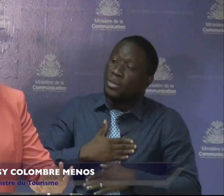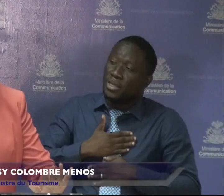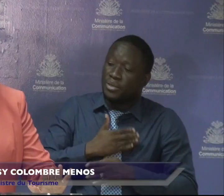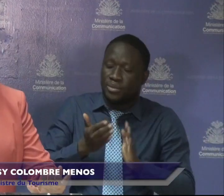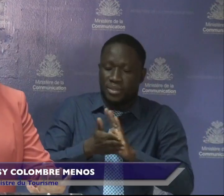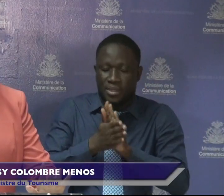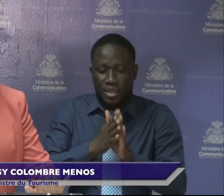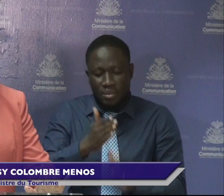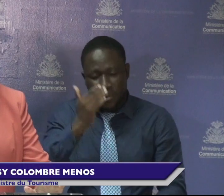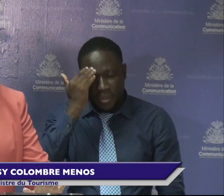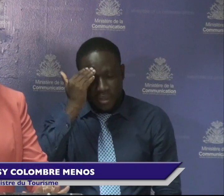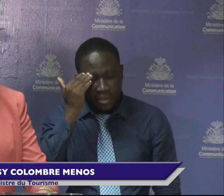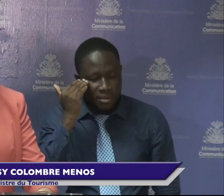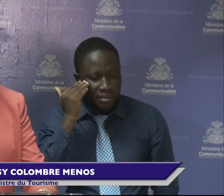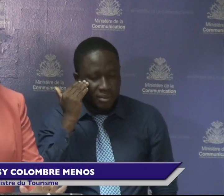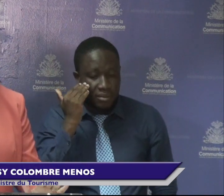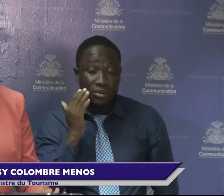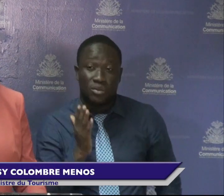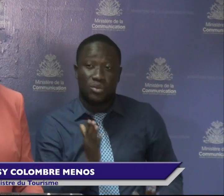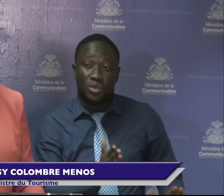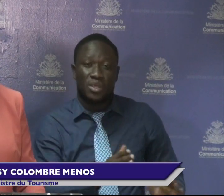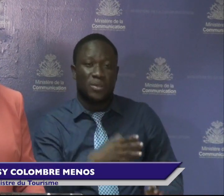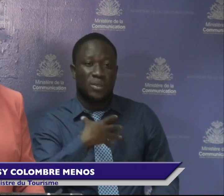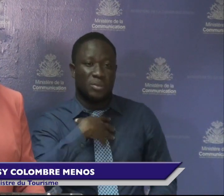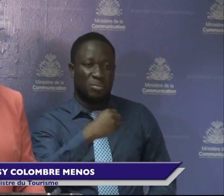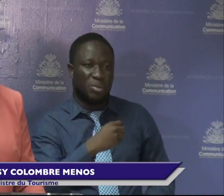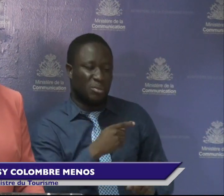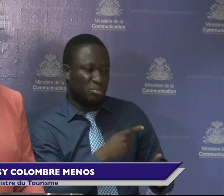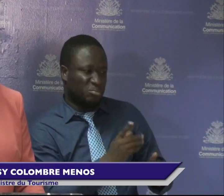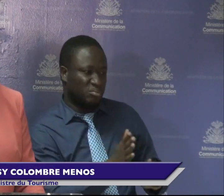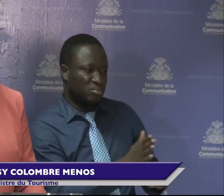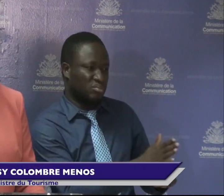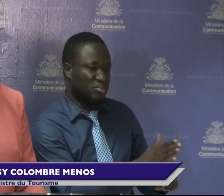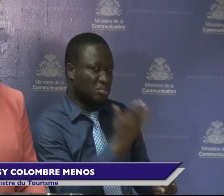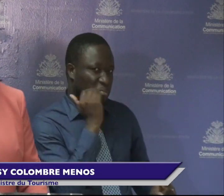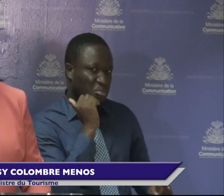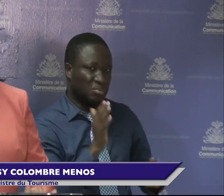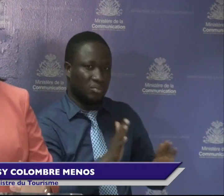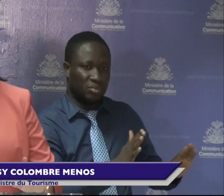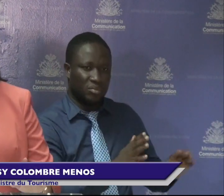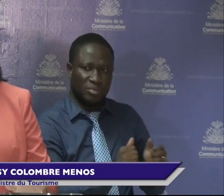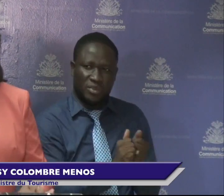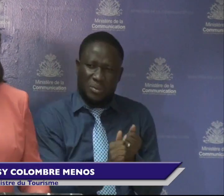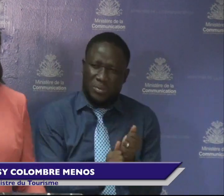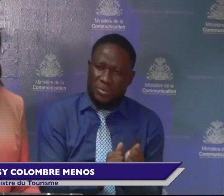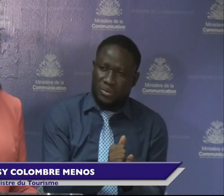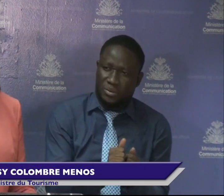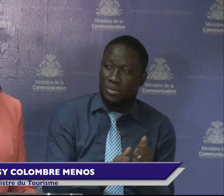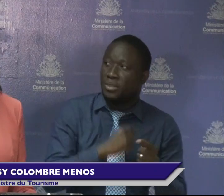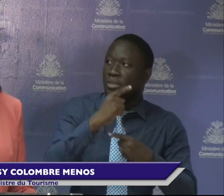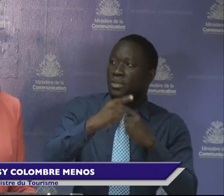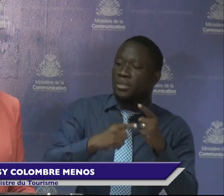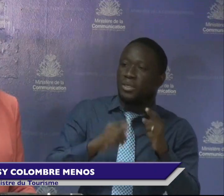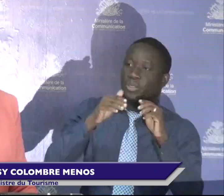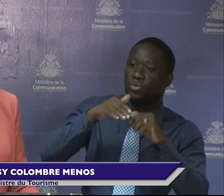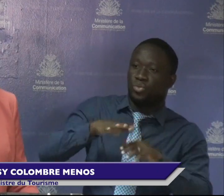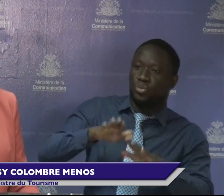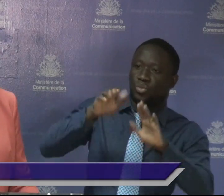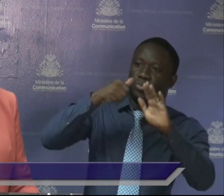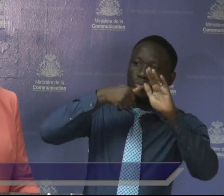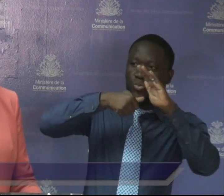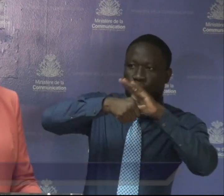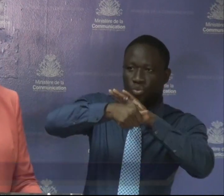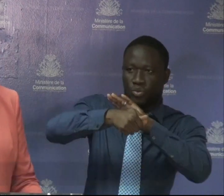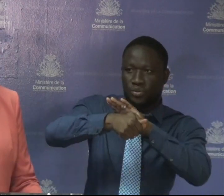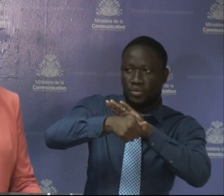en tête. Nous quittons le côté blanc hier, côté blanc fait nous passer misère. Et puis nous arrivons, nous allons dans la grotte. Est-ce que vous parlez tout à l'heure de